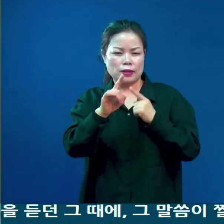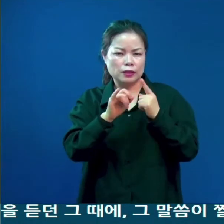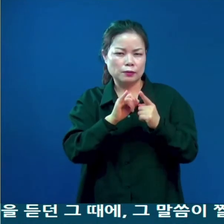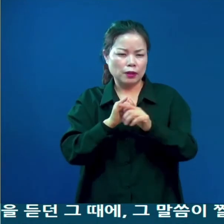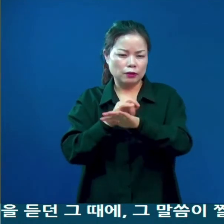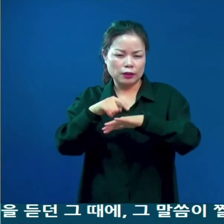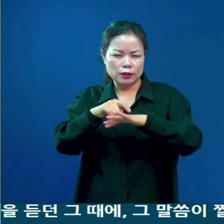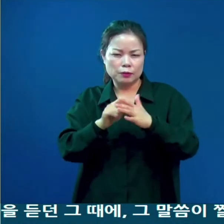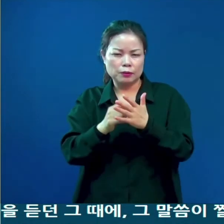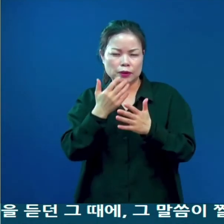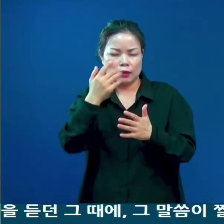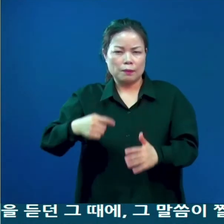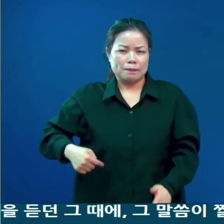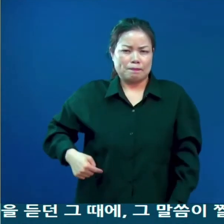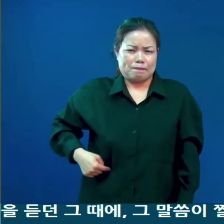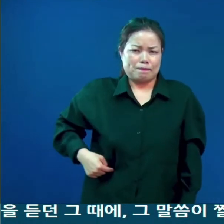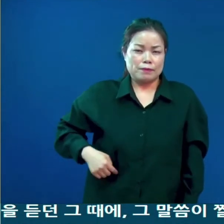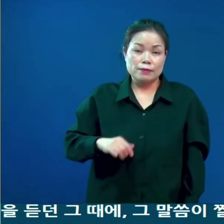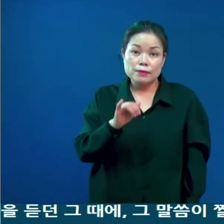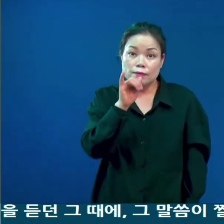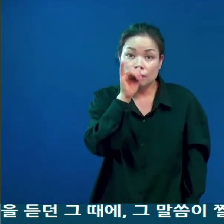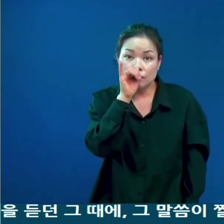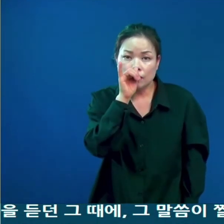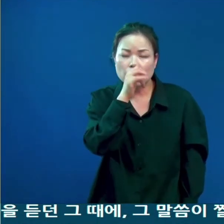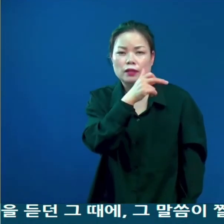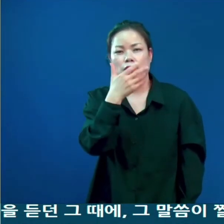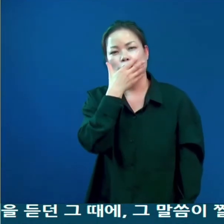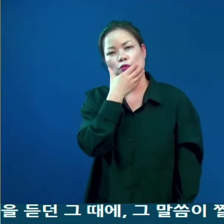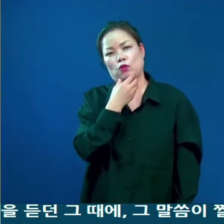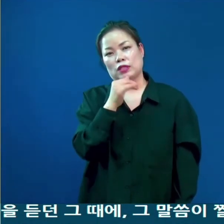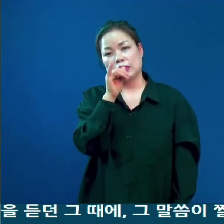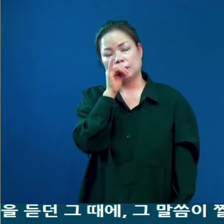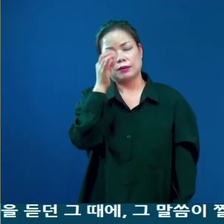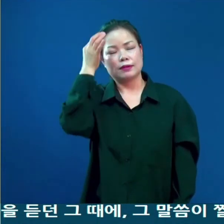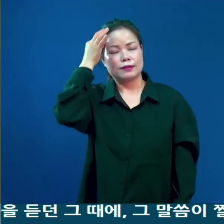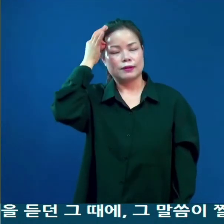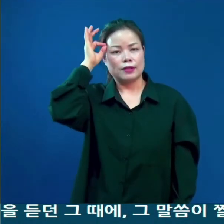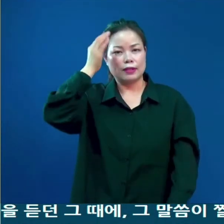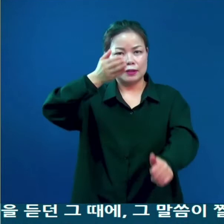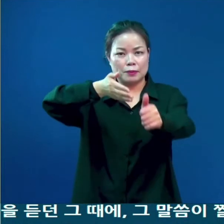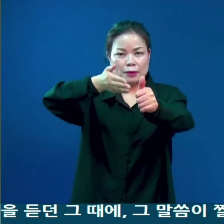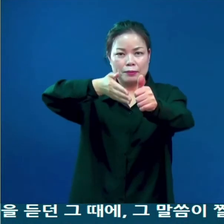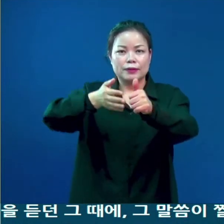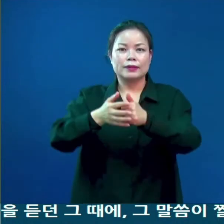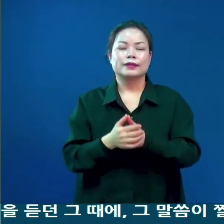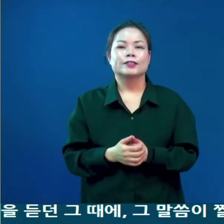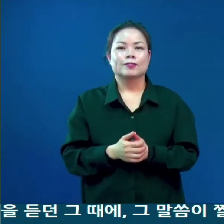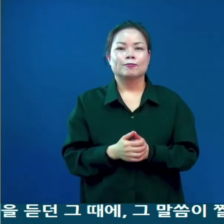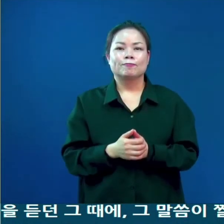우리의 심령이 찔림받는 그것이 큰 복임을 깨달아야 합니다.